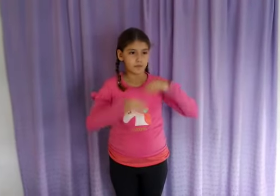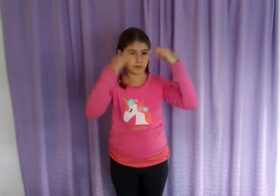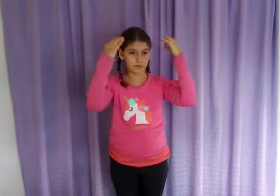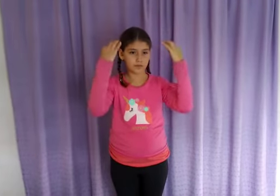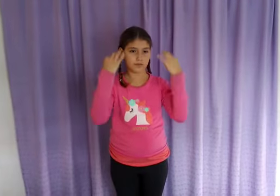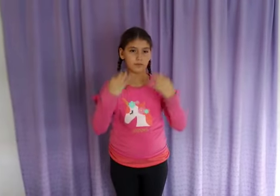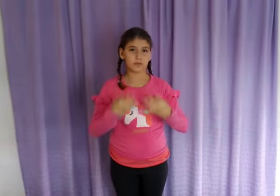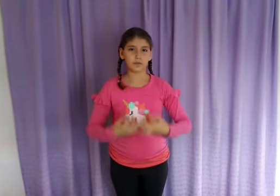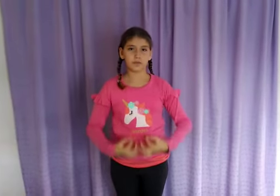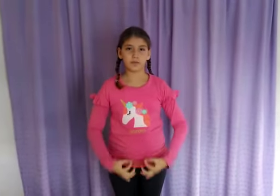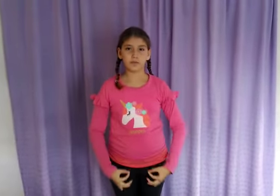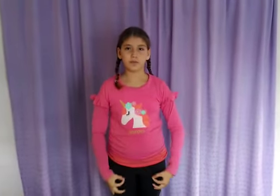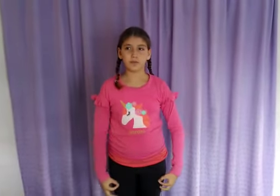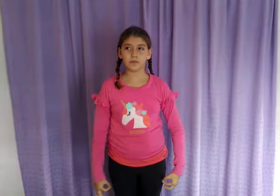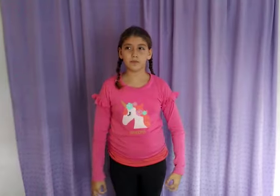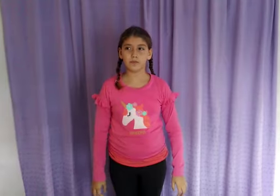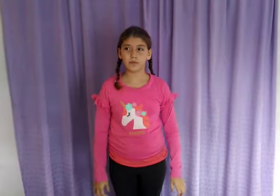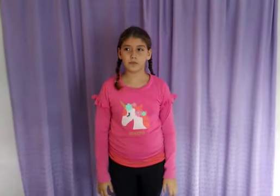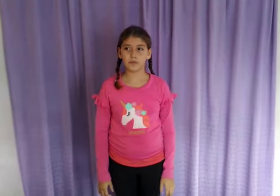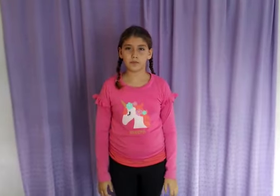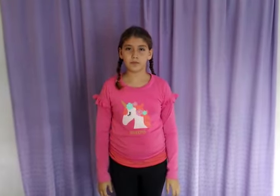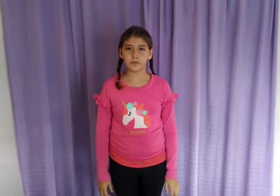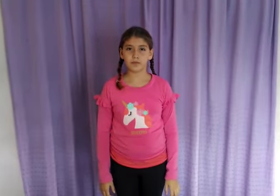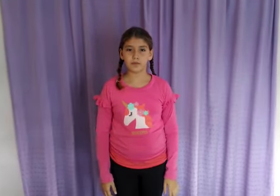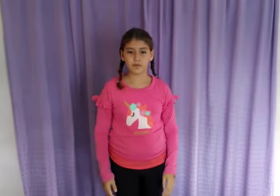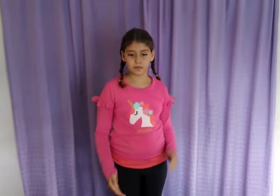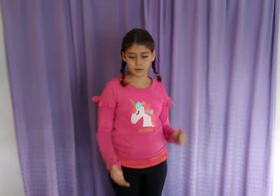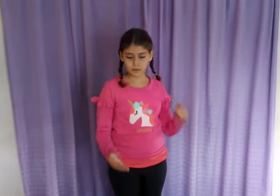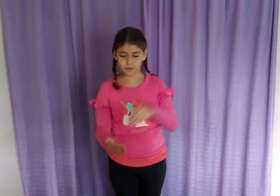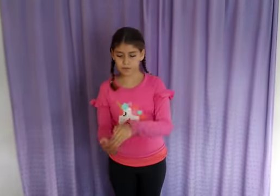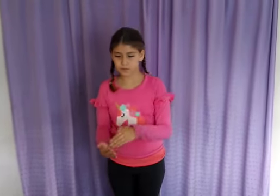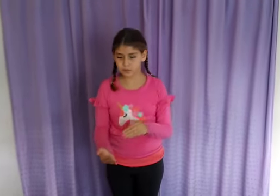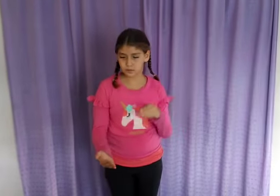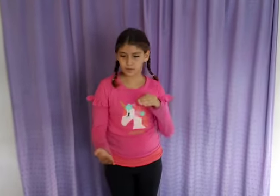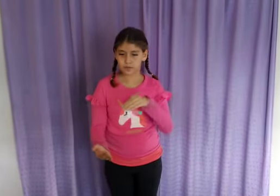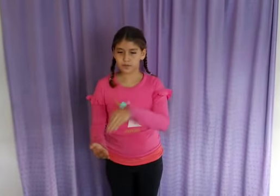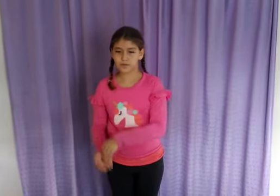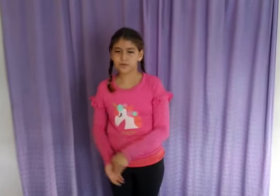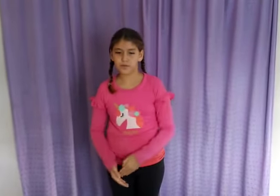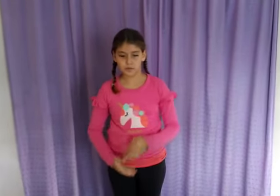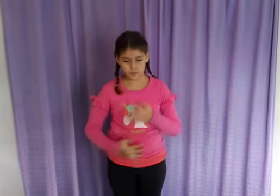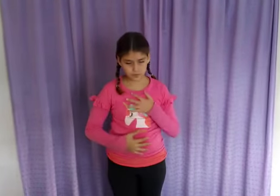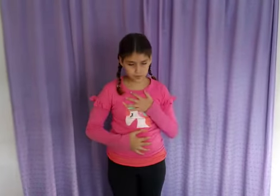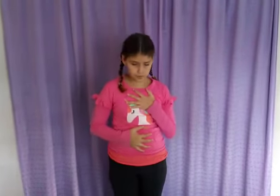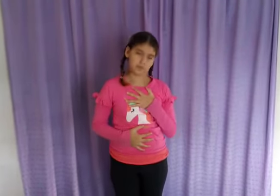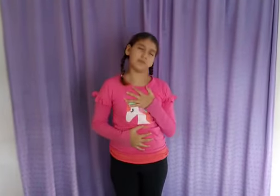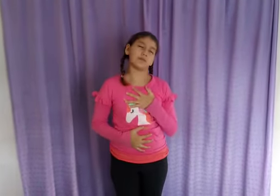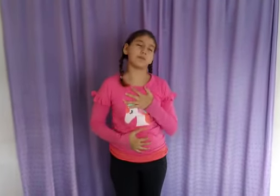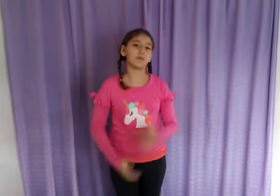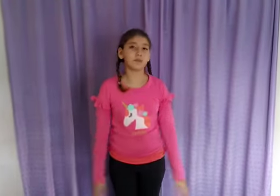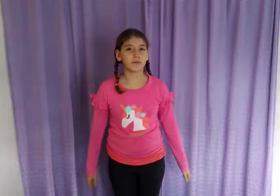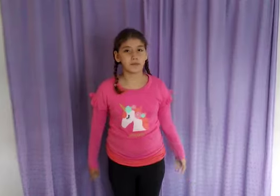de libertad y honor Tu la comparte,